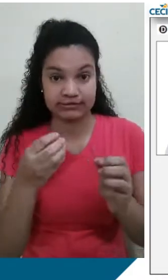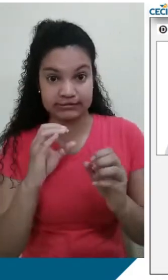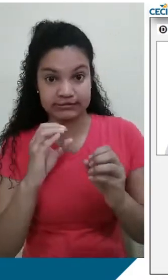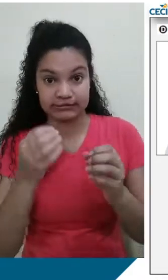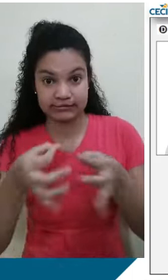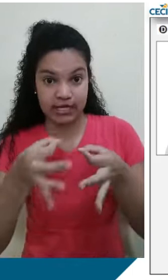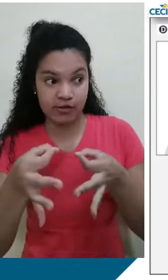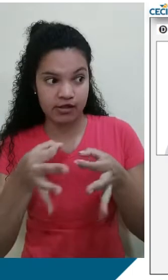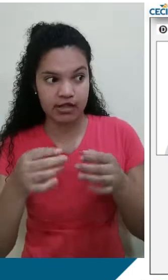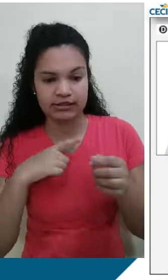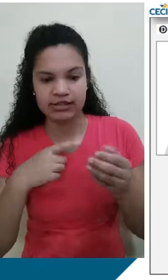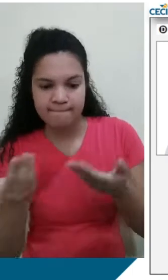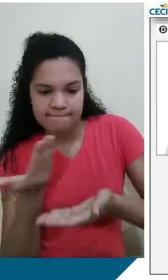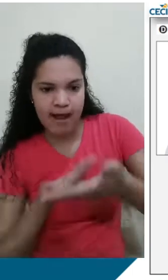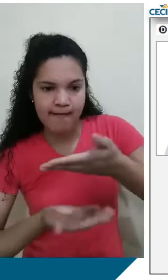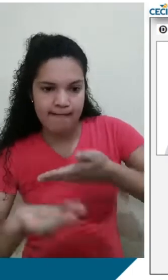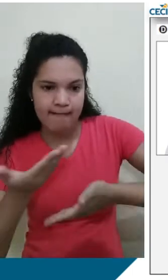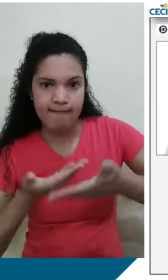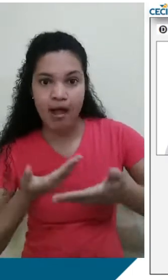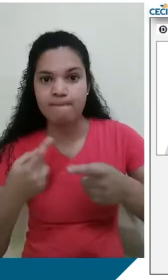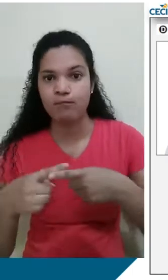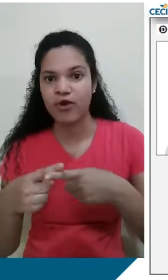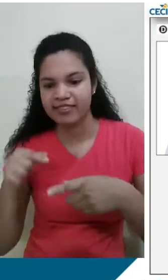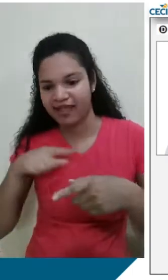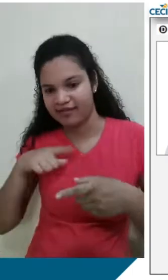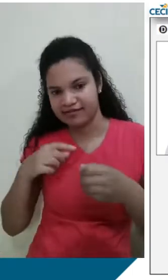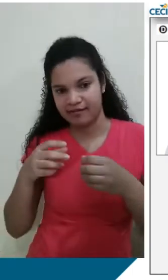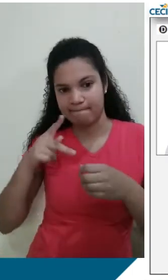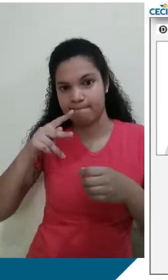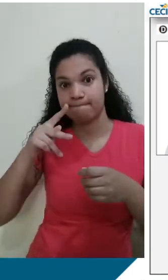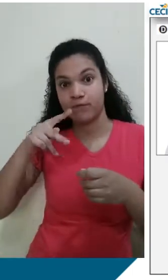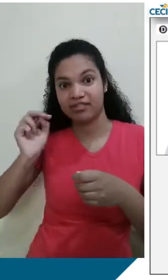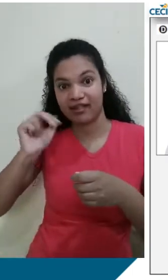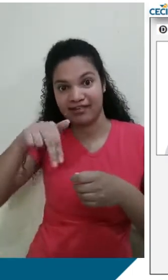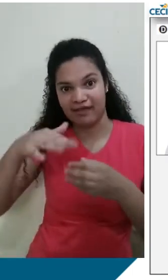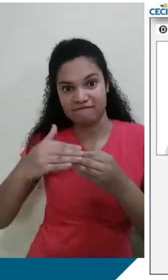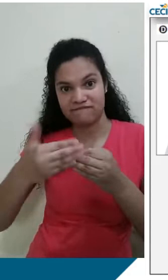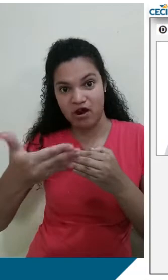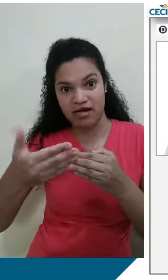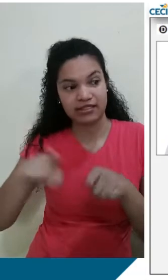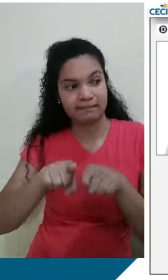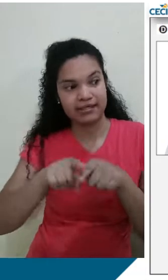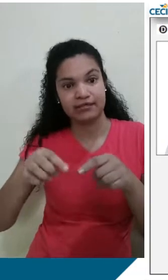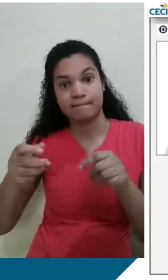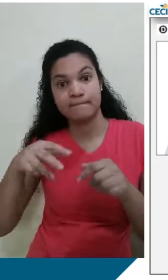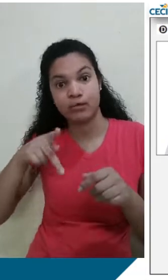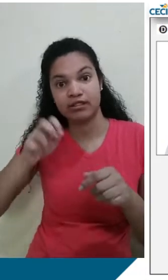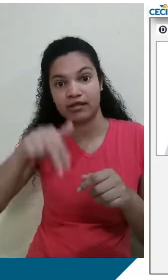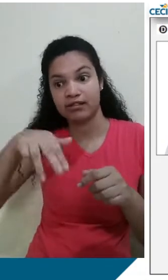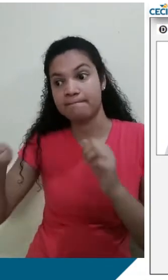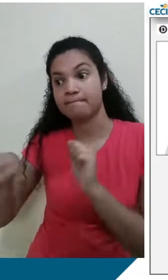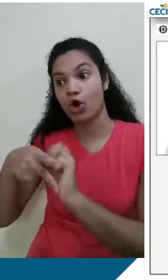entre proteínas do envoltório viral com proteínas da membrana plasmática da célula. Essa